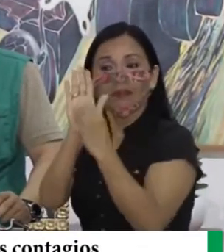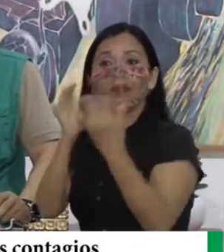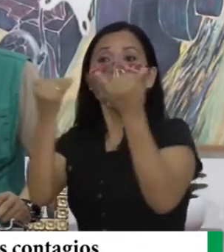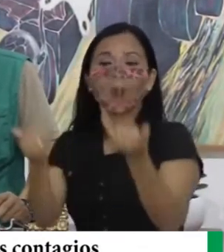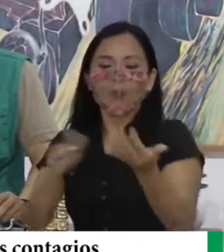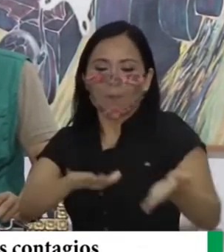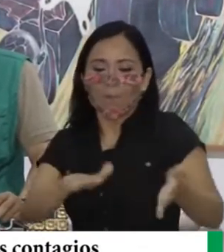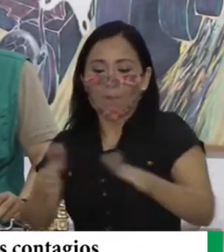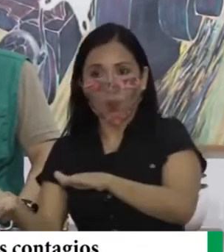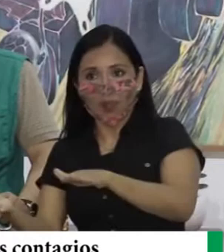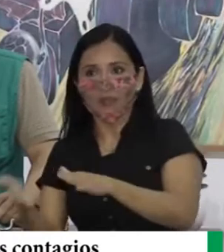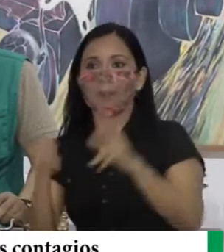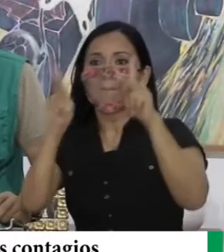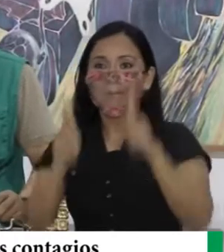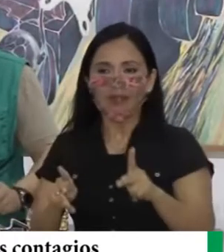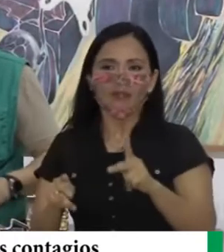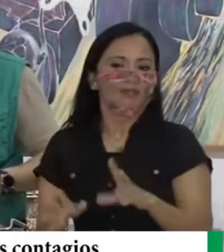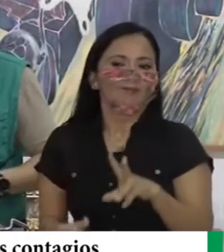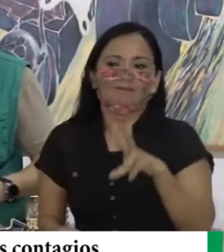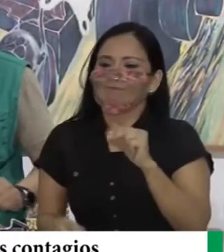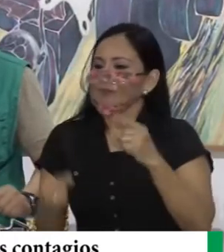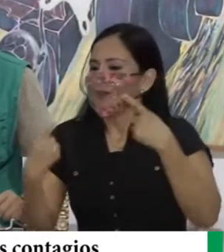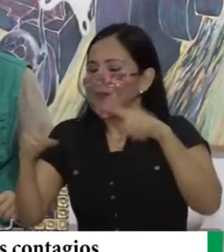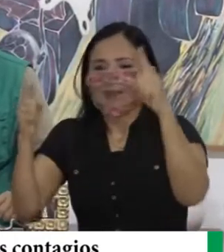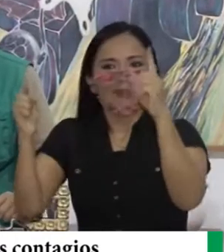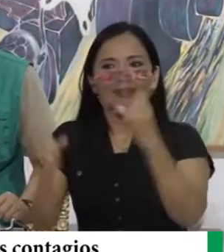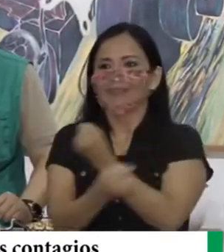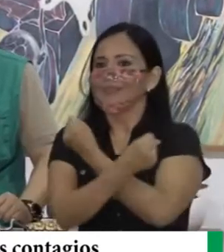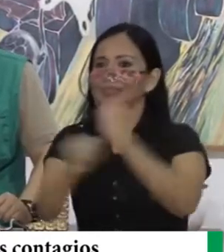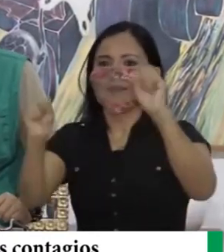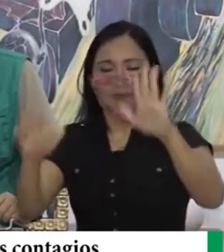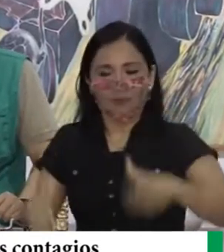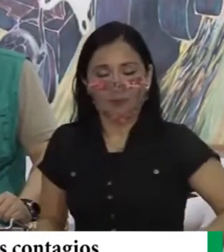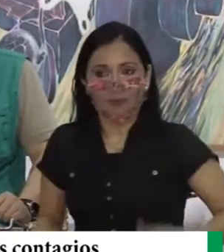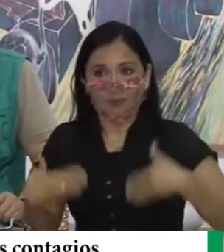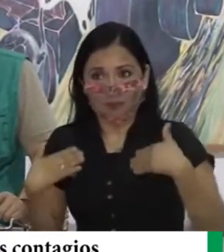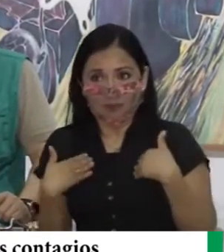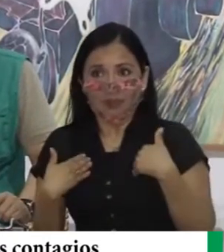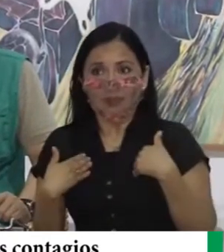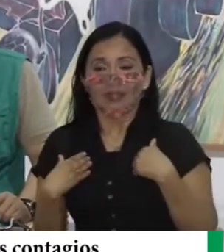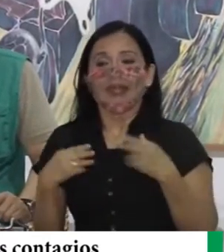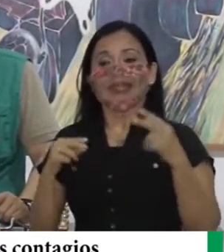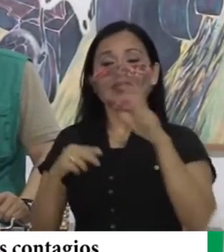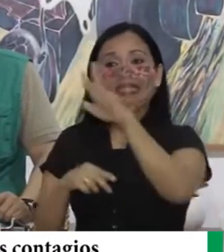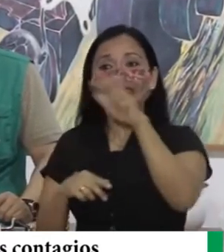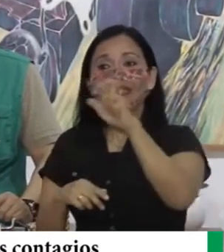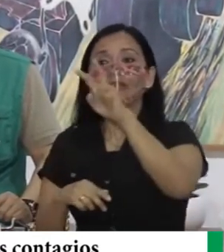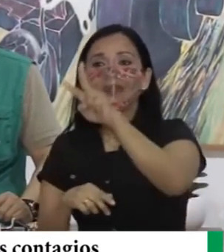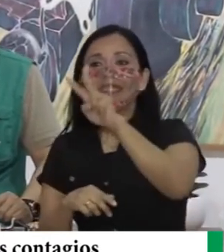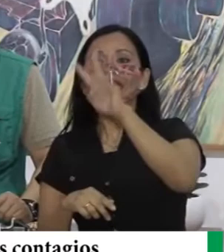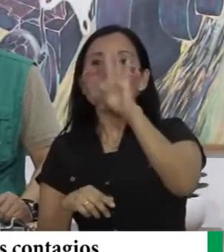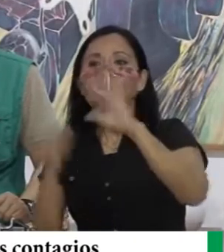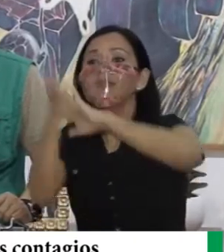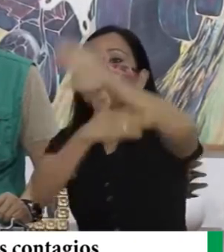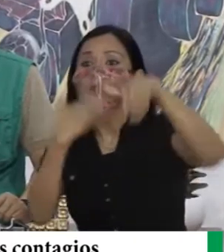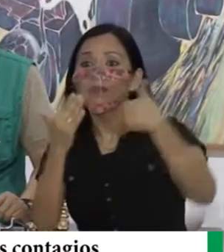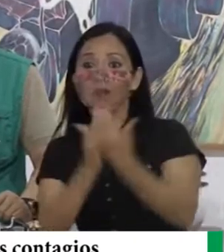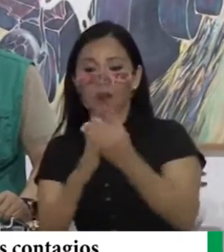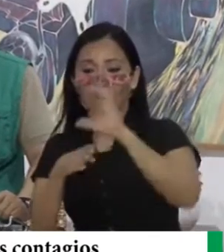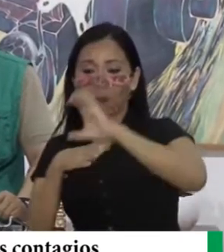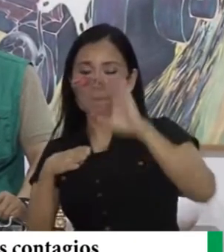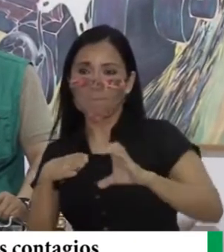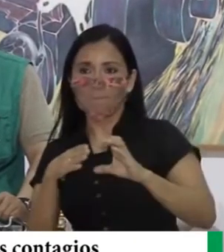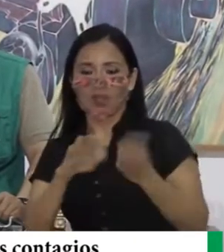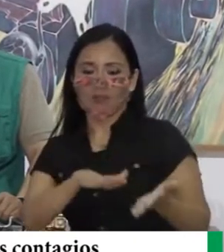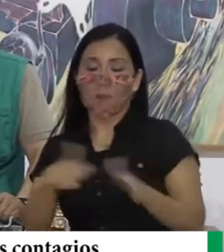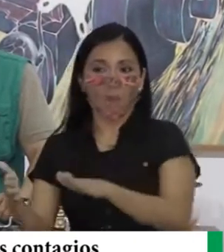hoy de fallecimientos de personas que no han logrado vencer la batalla contra el COVID, sumando a los 327 que ya se lleva como registro oficial en